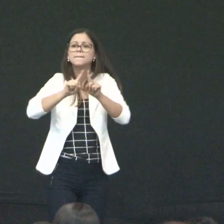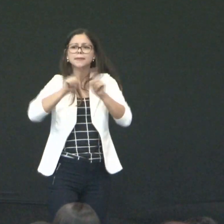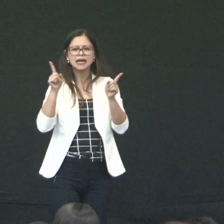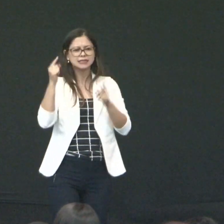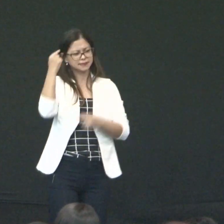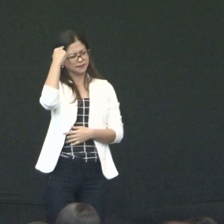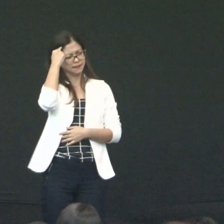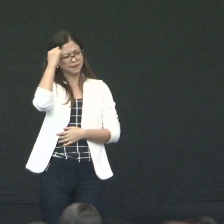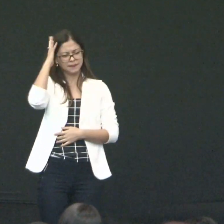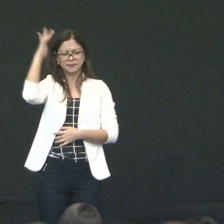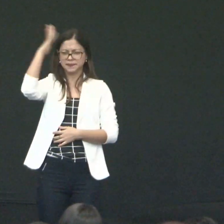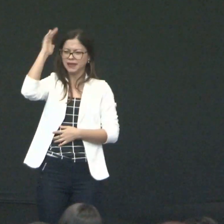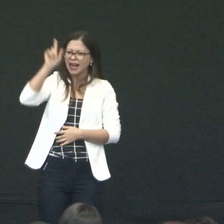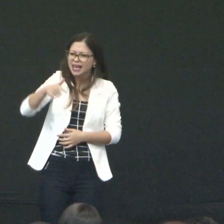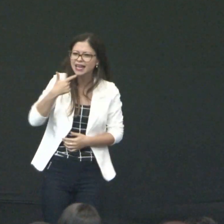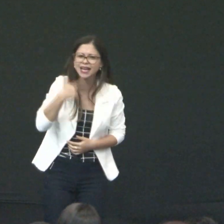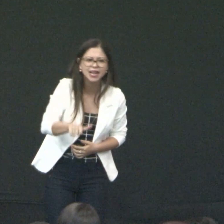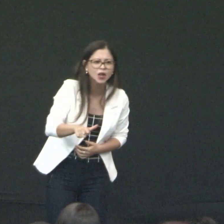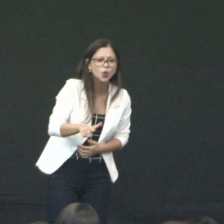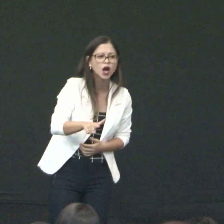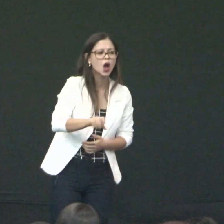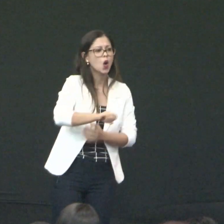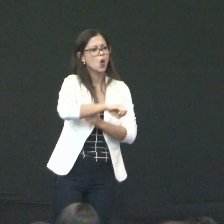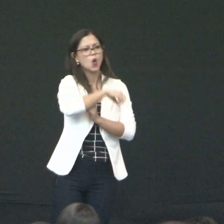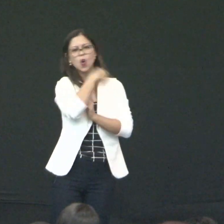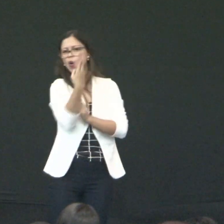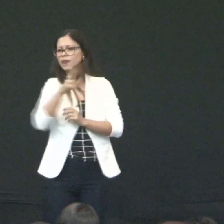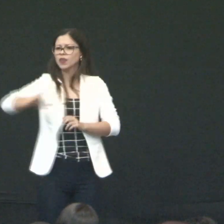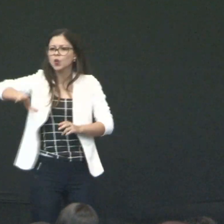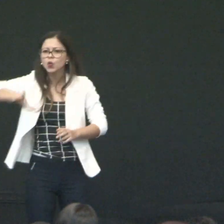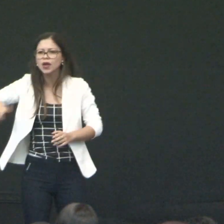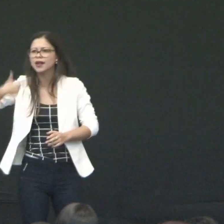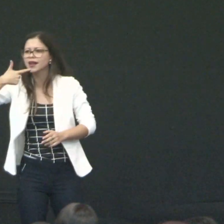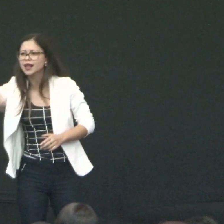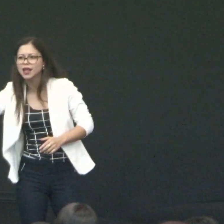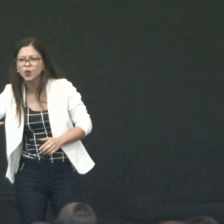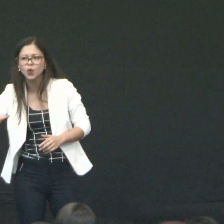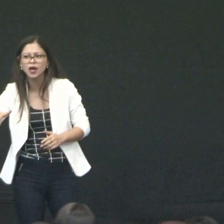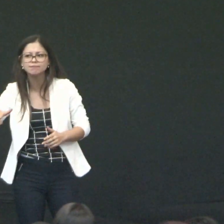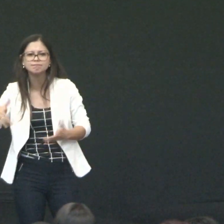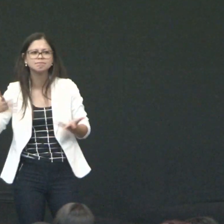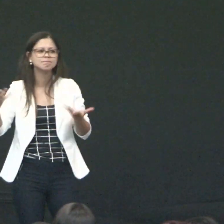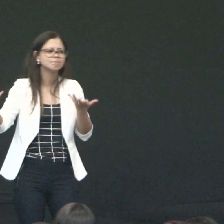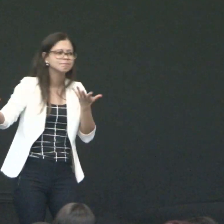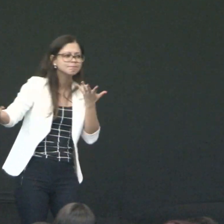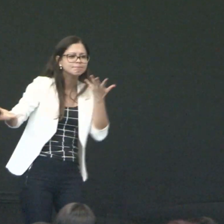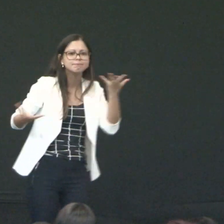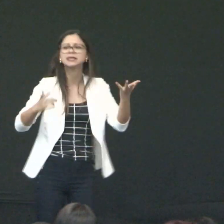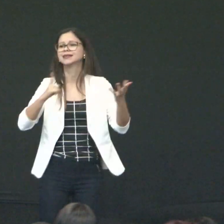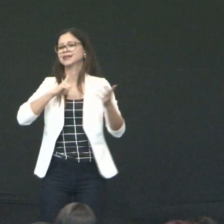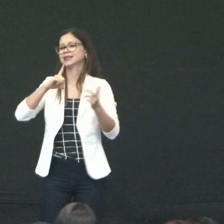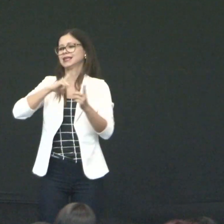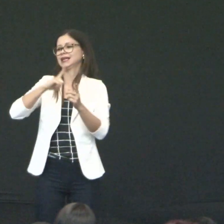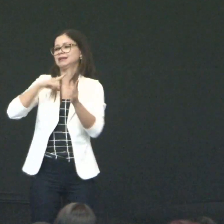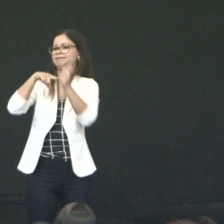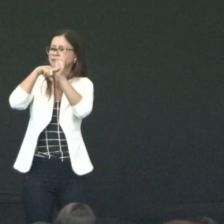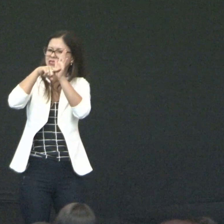por muitas pessoas, só que é interessante que as pessoas ainda têm dúvida se é um idioma ou não, os